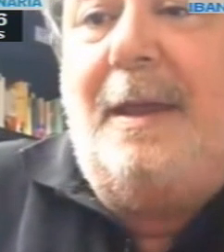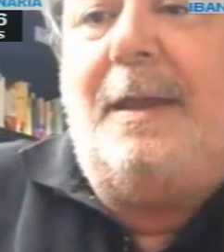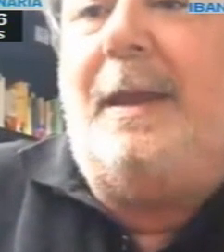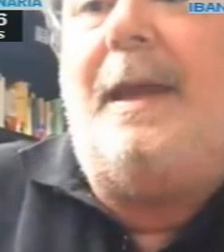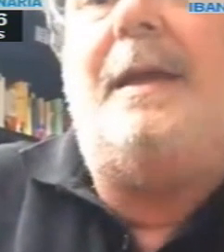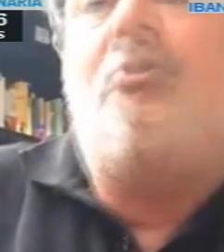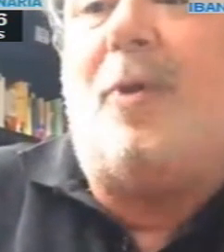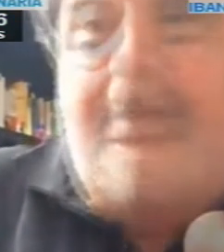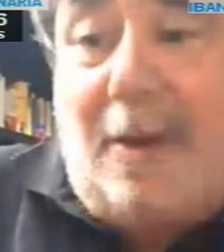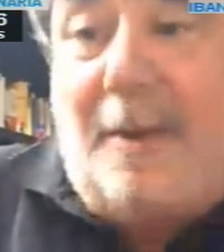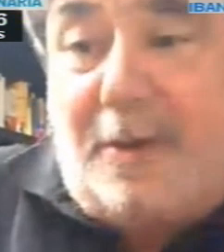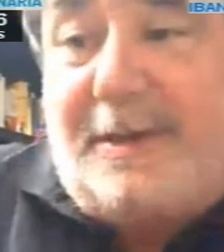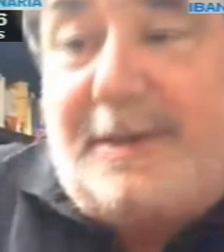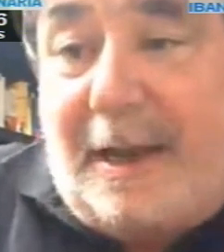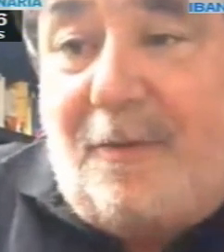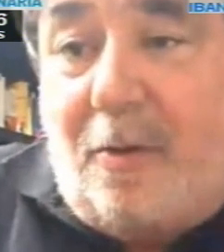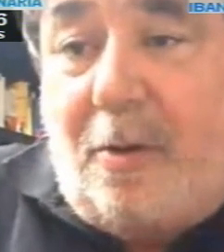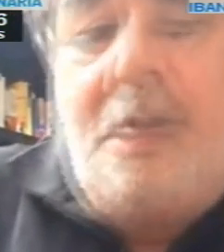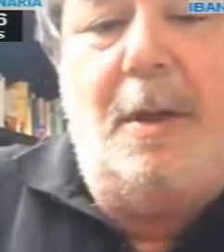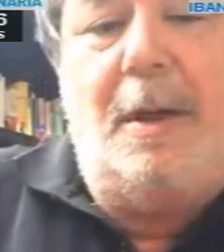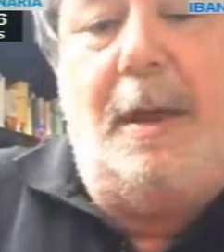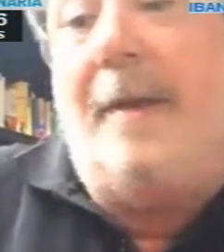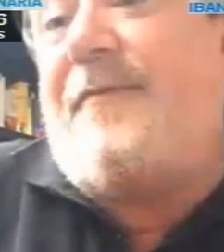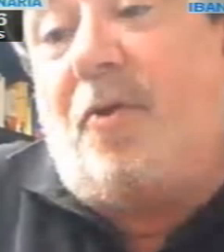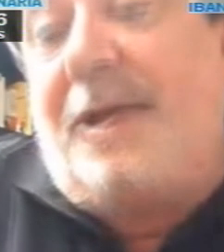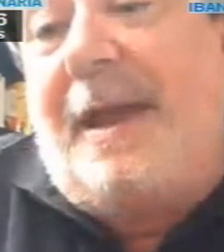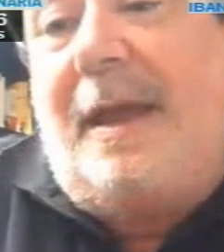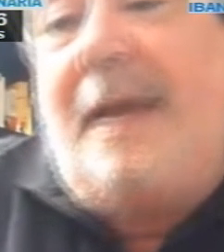povere, su attenzione alle persone senza lavoro.